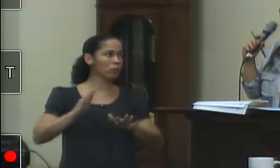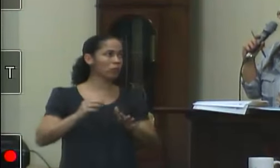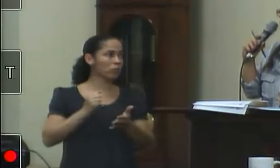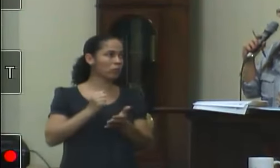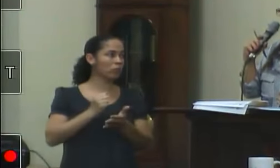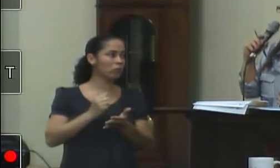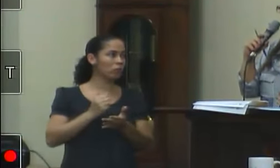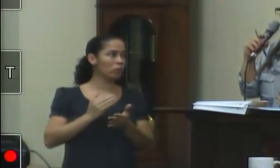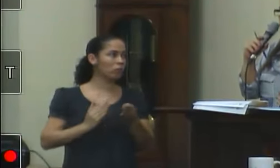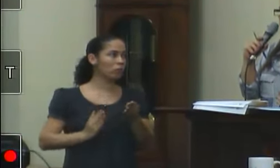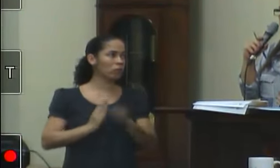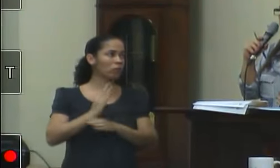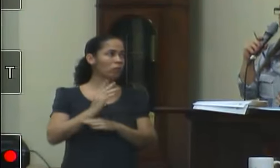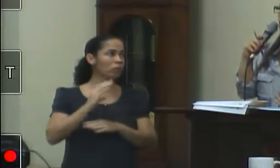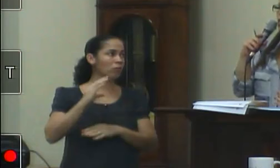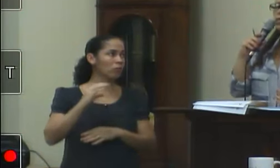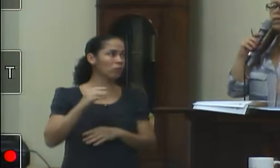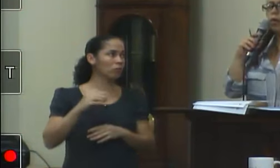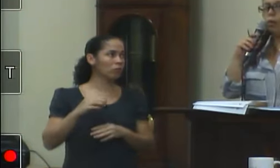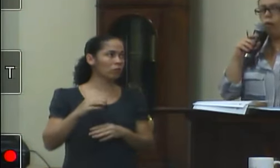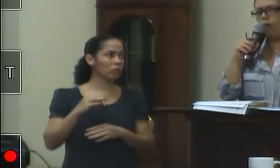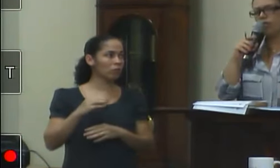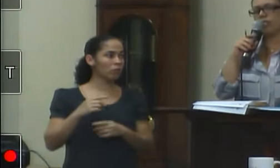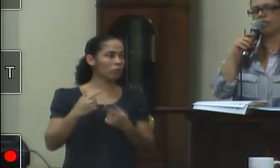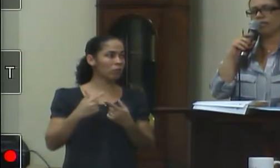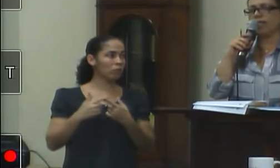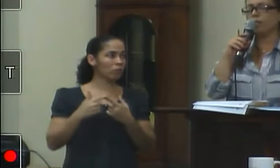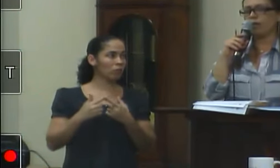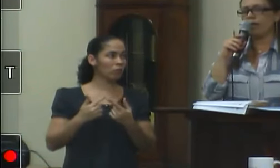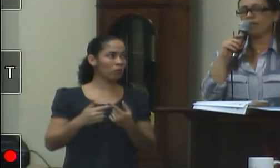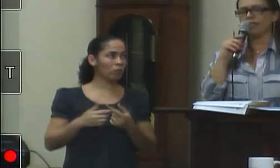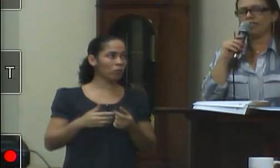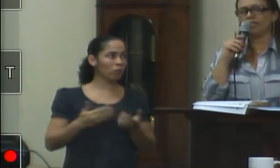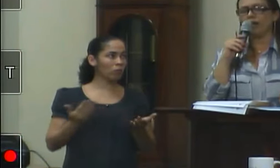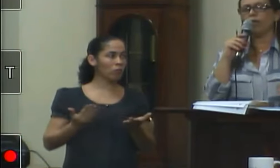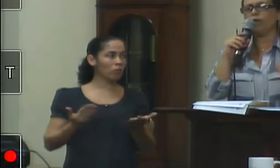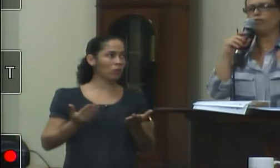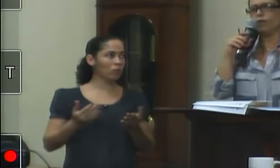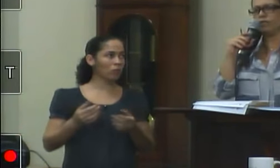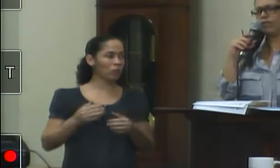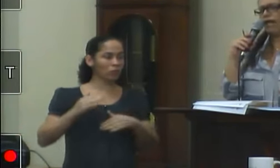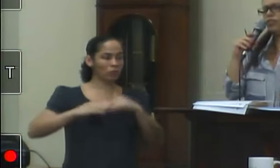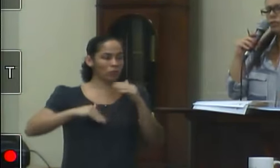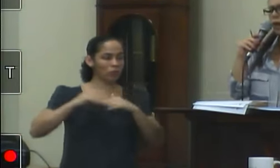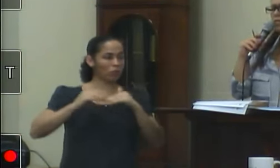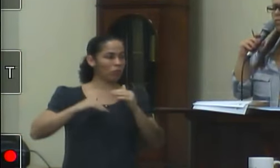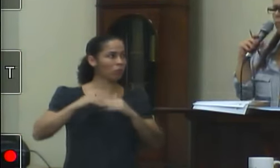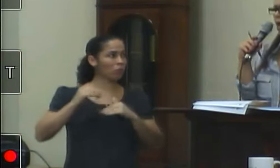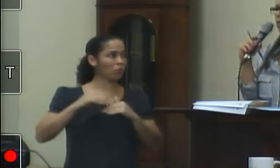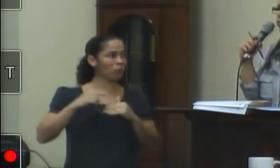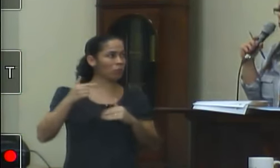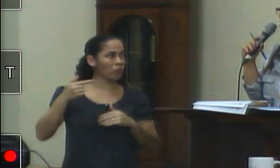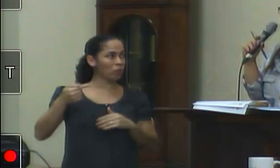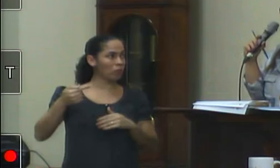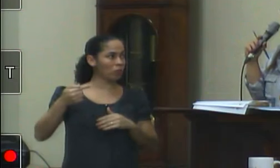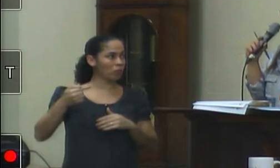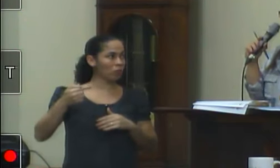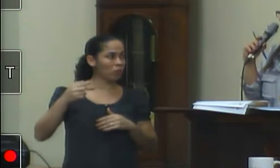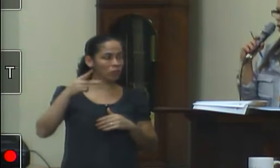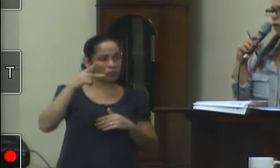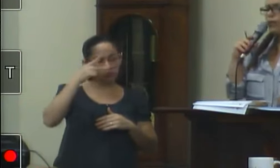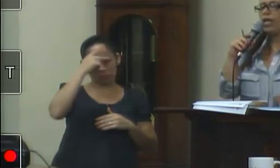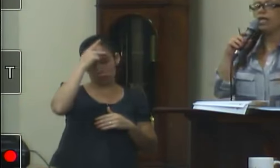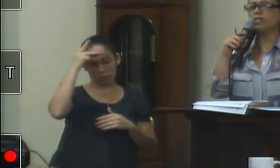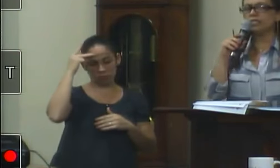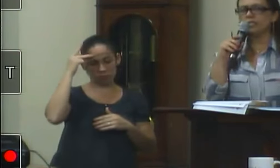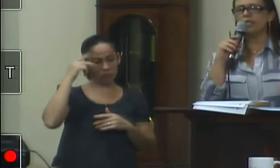ser aprovado pelo Tribunal de Contas. Então, hoje ela saiu a qualificação. Foram 7 que participaram do processo de